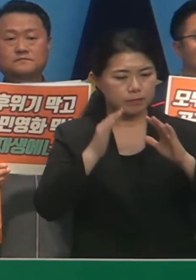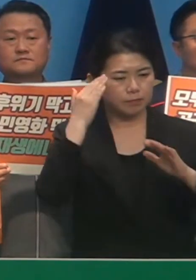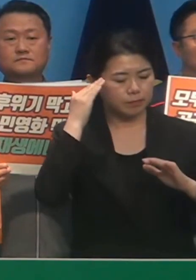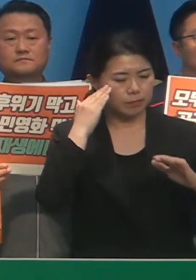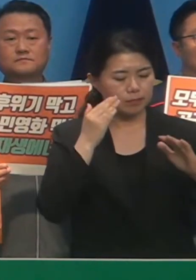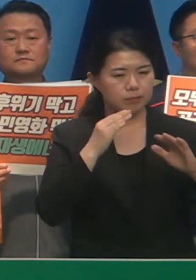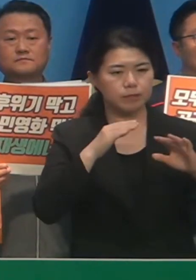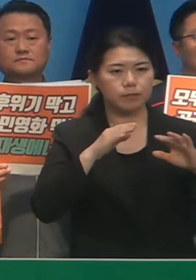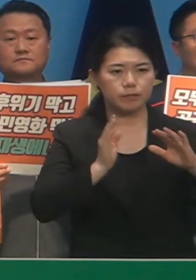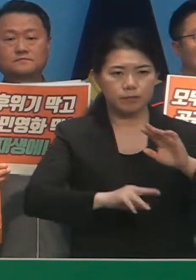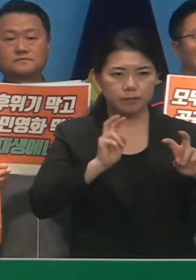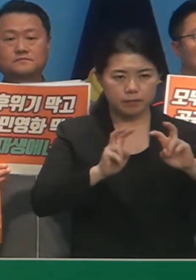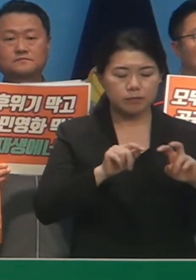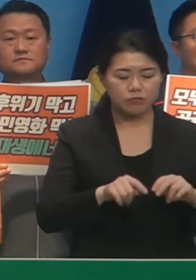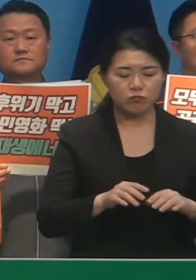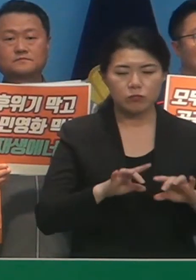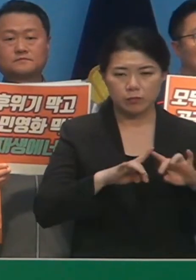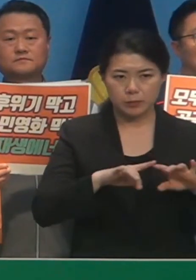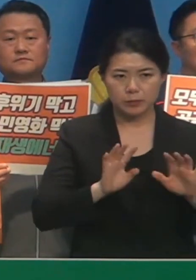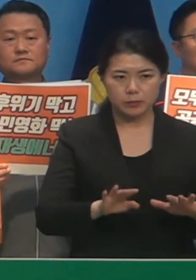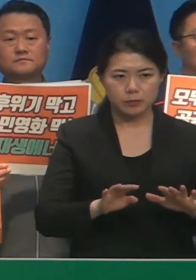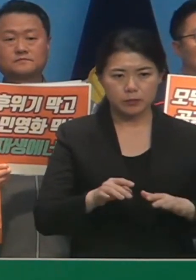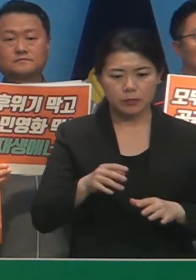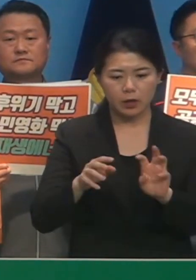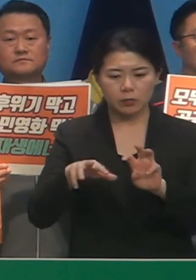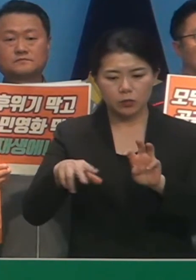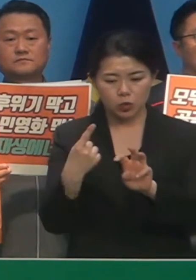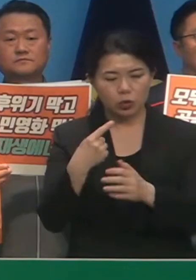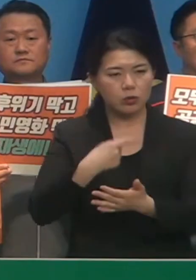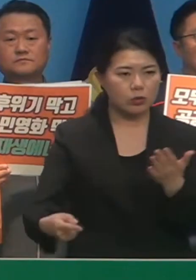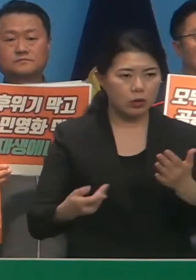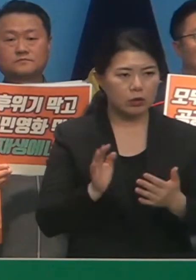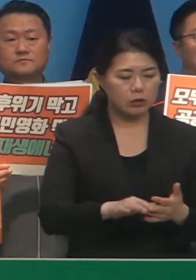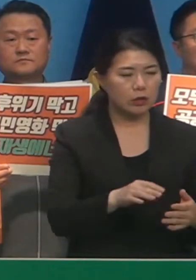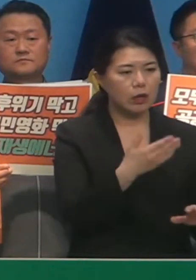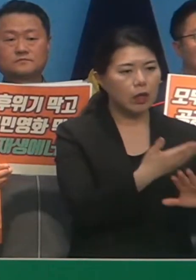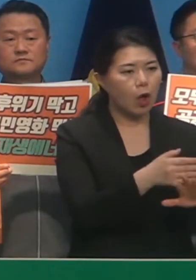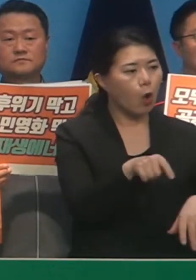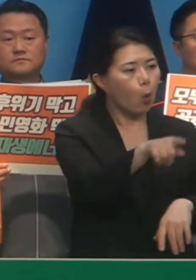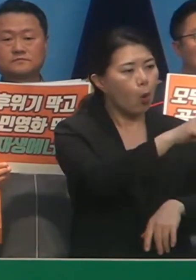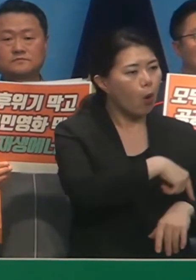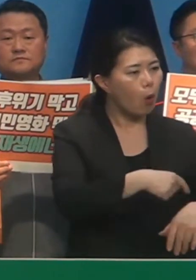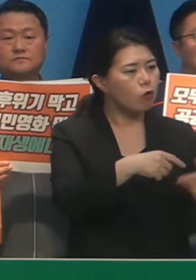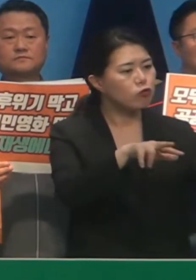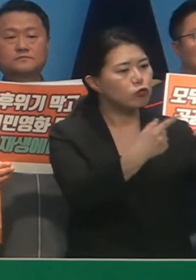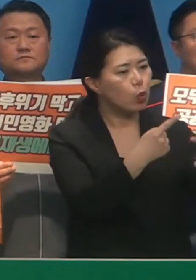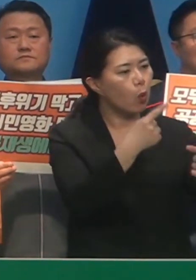40조 원 적자를 볼 때 3대 민간 에너지사가 6조 원의 흑자를 보는 시대에